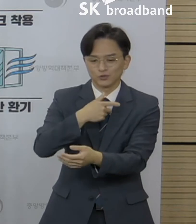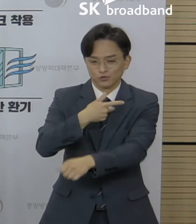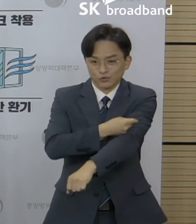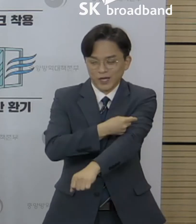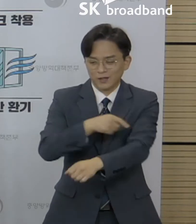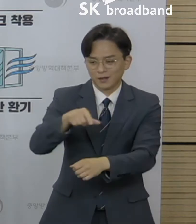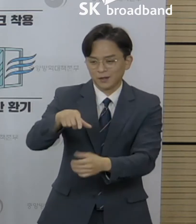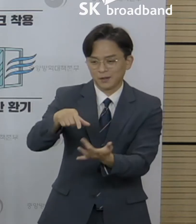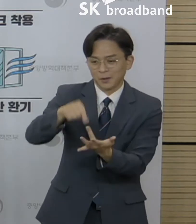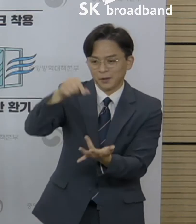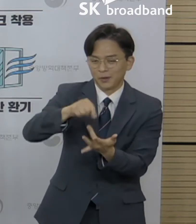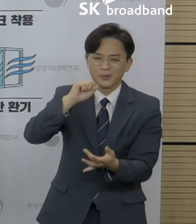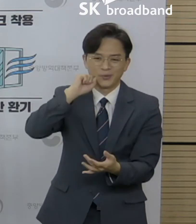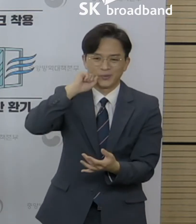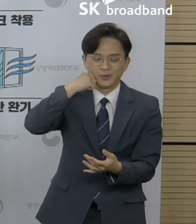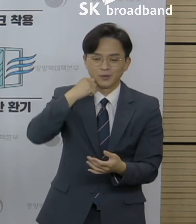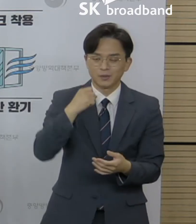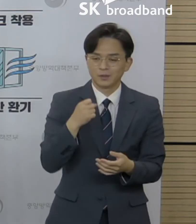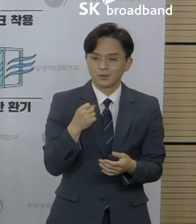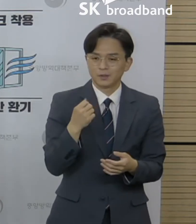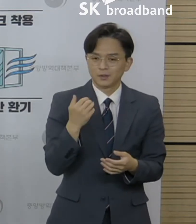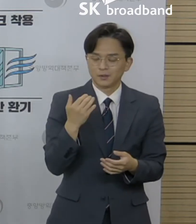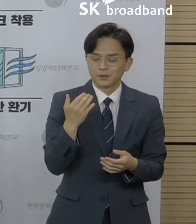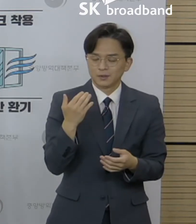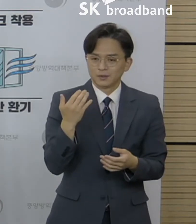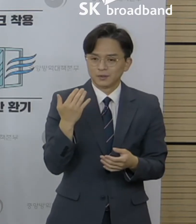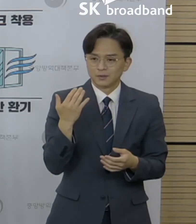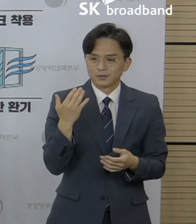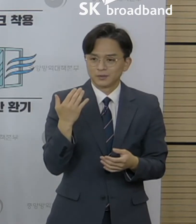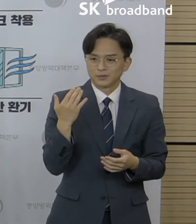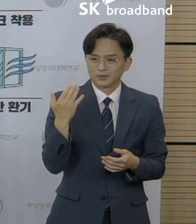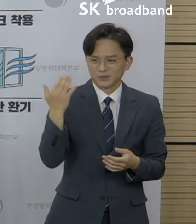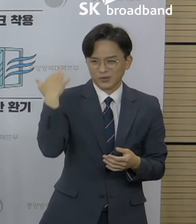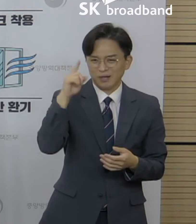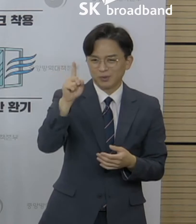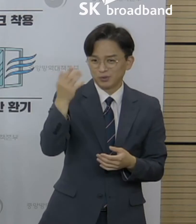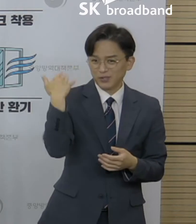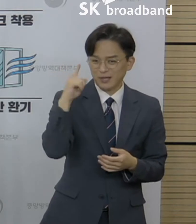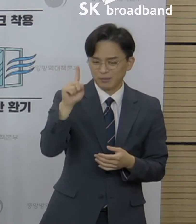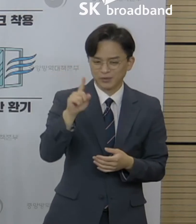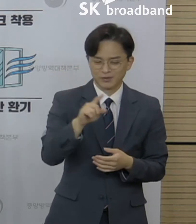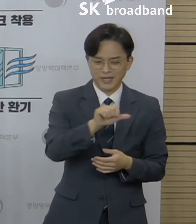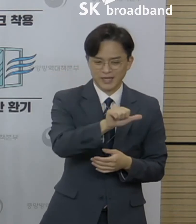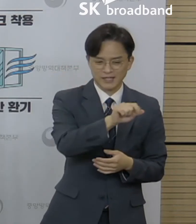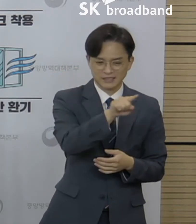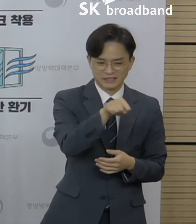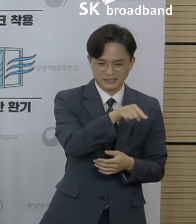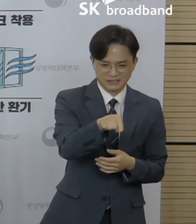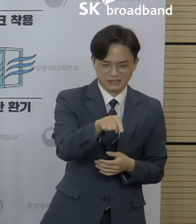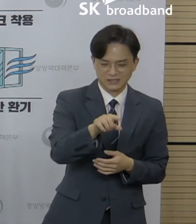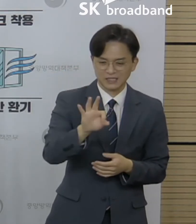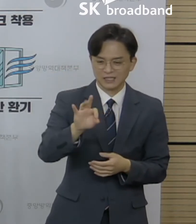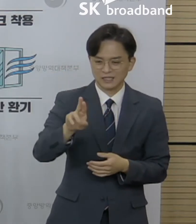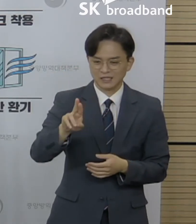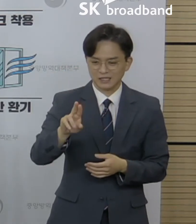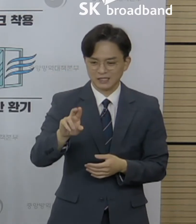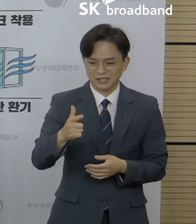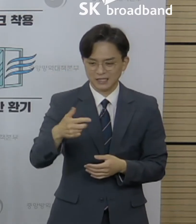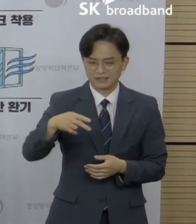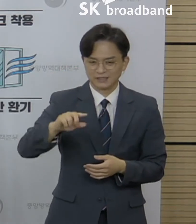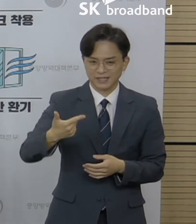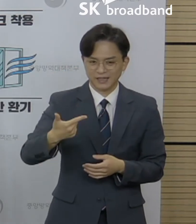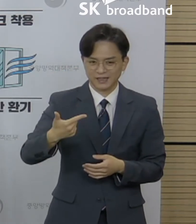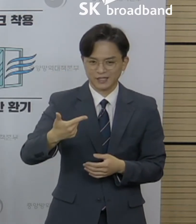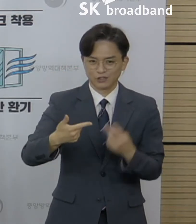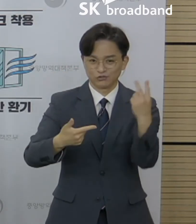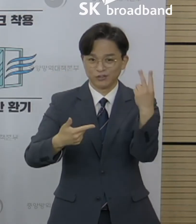6월부터 아스트라제네카와 얀센 백신이 동시에 그 접종이 이루어질 때도 그 잔여 백신에 대한 신속 예약